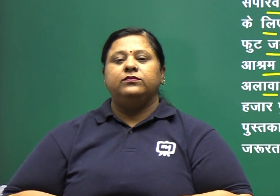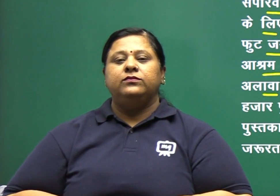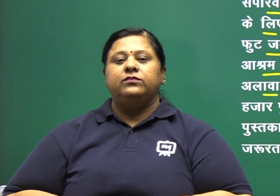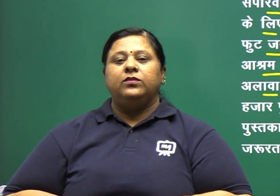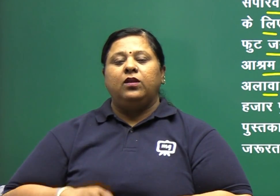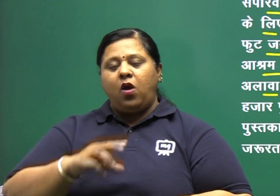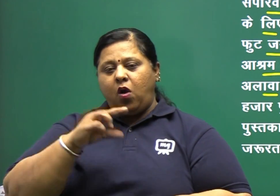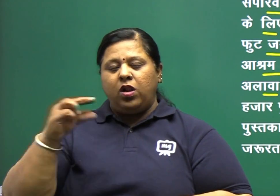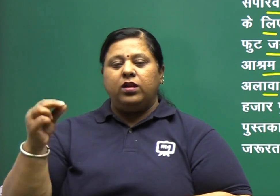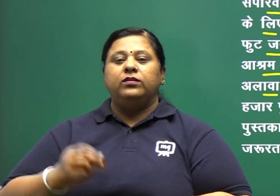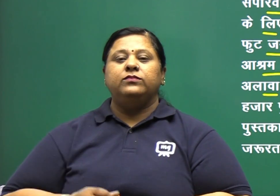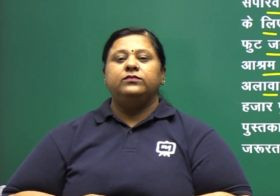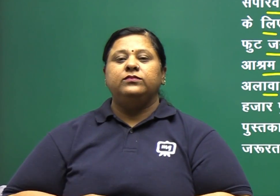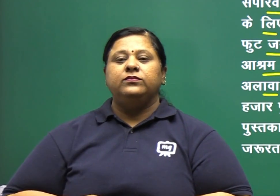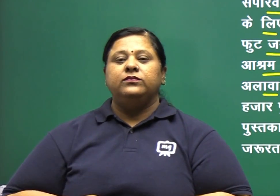और